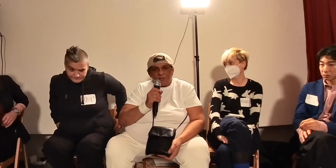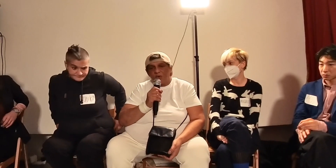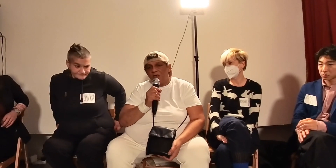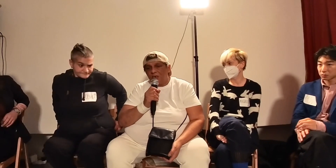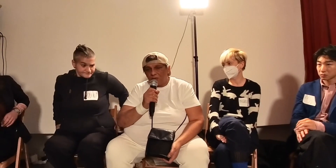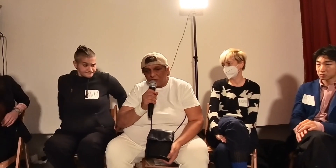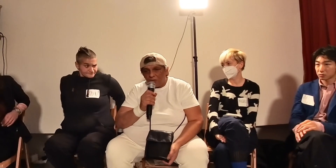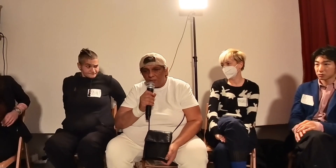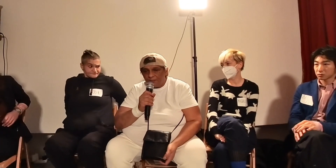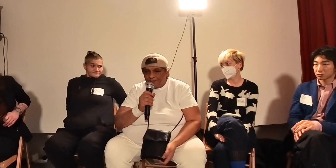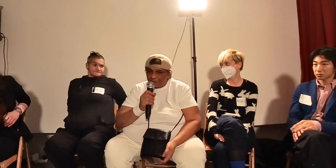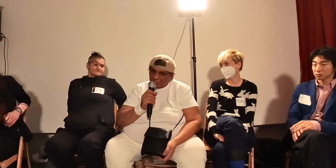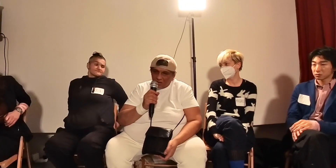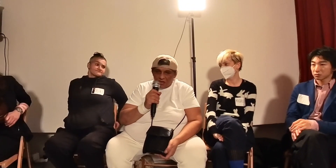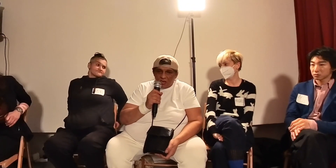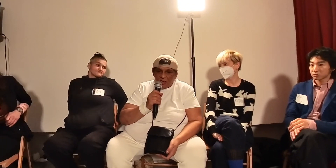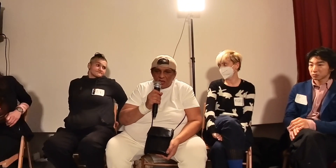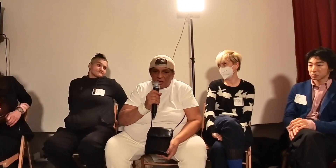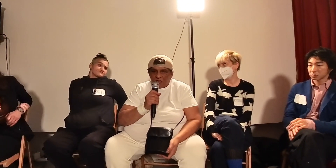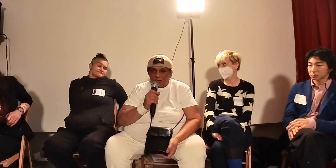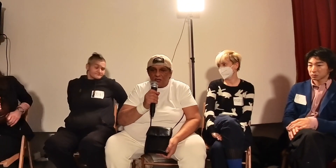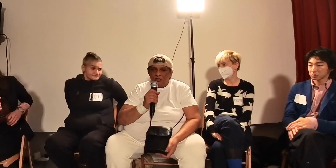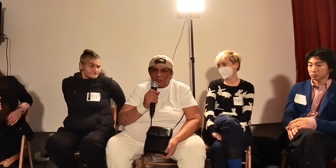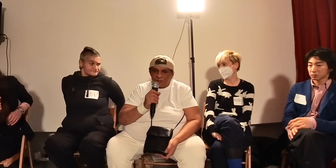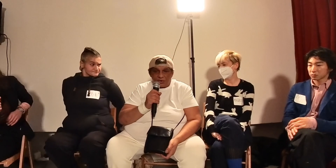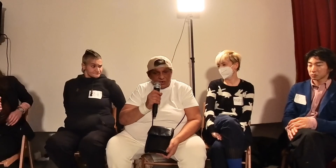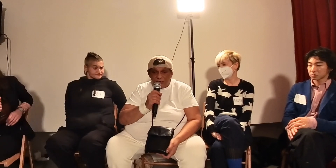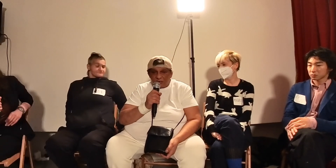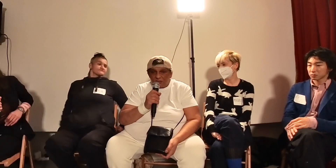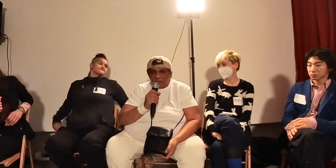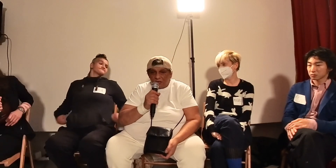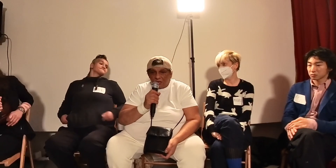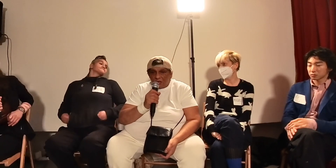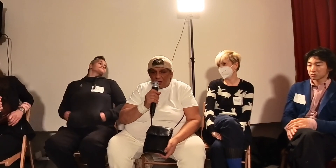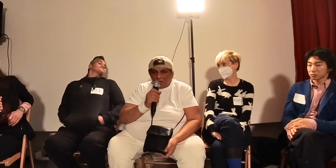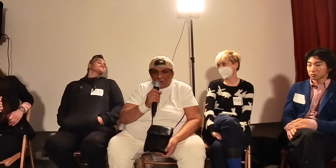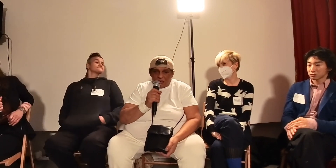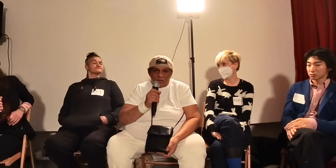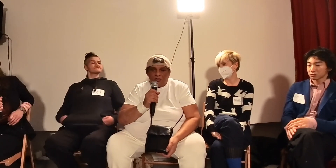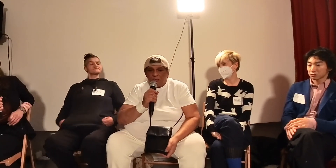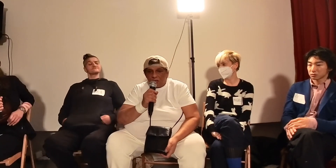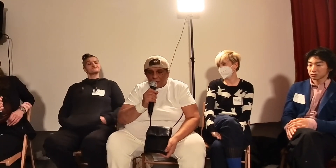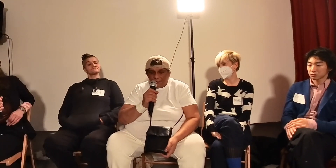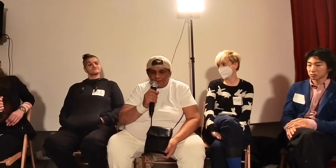musíte hodně přemýšlet o tom, jak přežít,